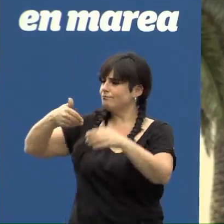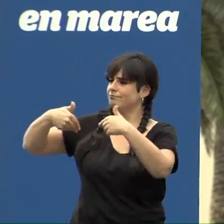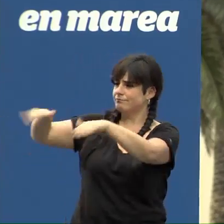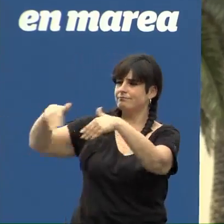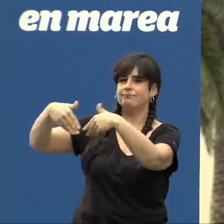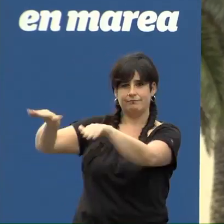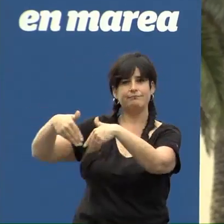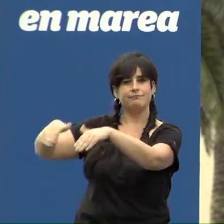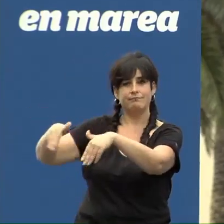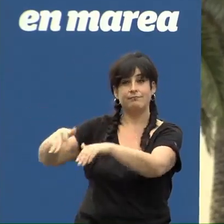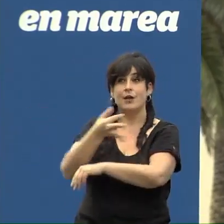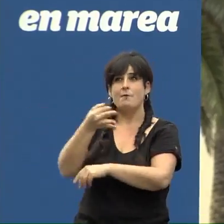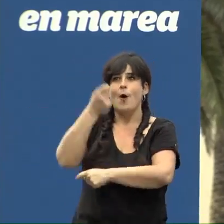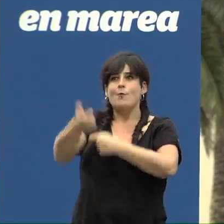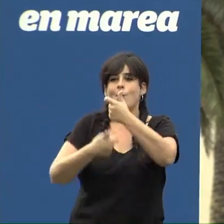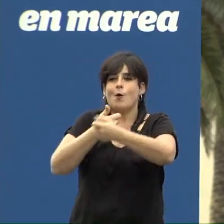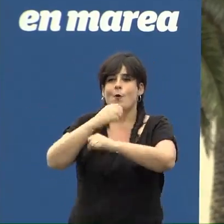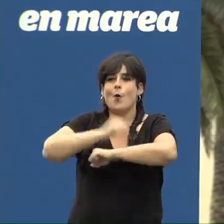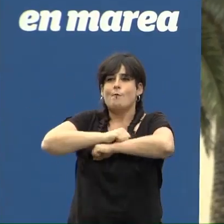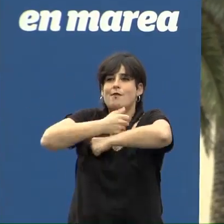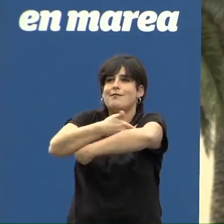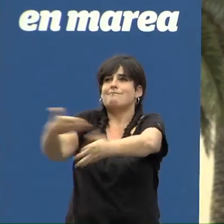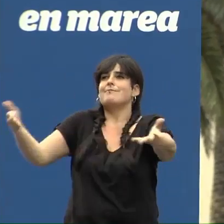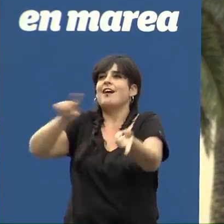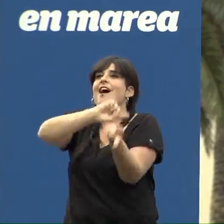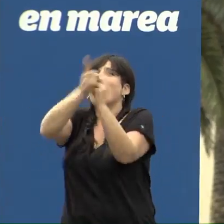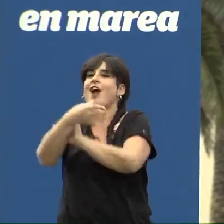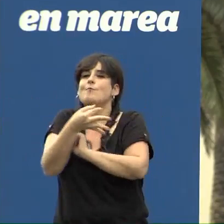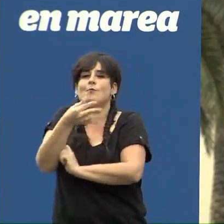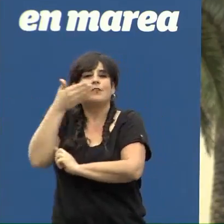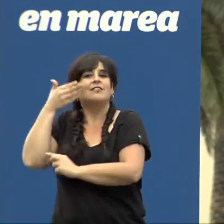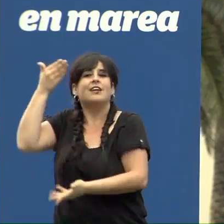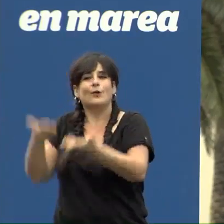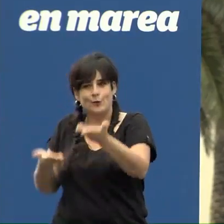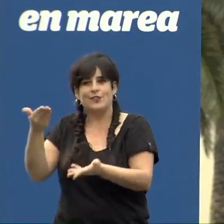e vais a abrir unha ventana de cambio neste país con dignidade e xustiza.